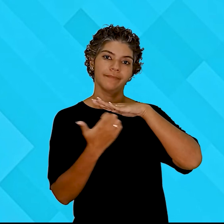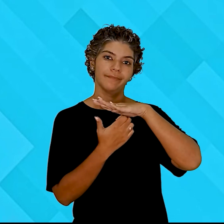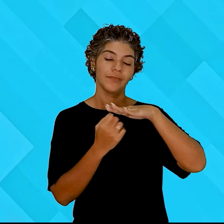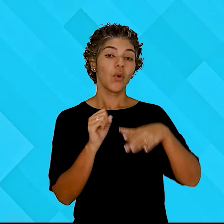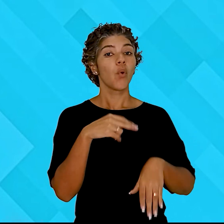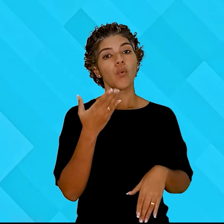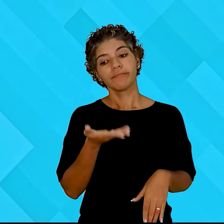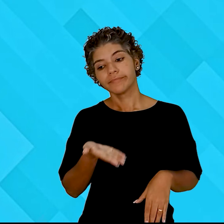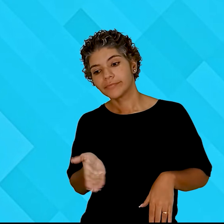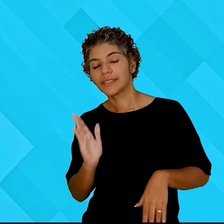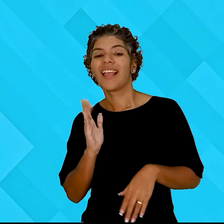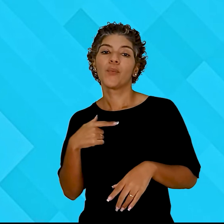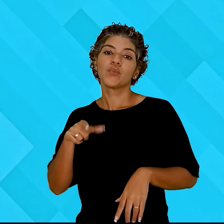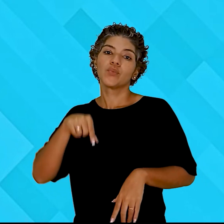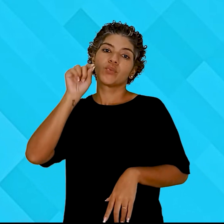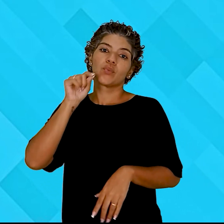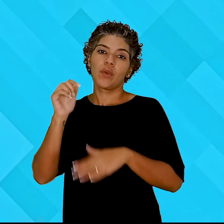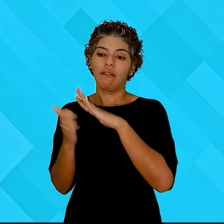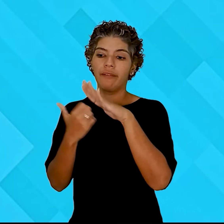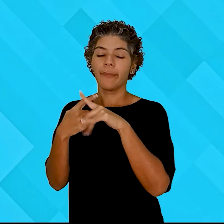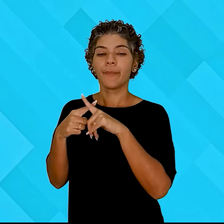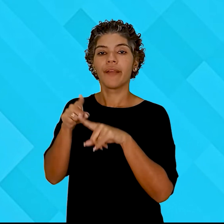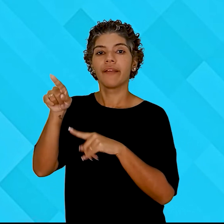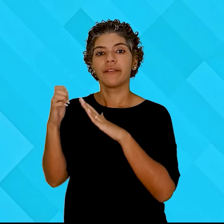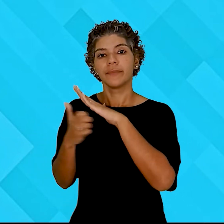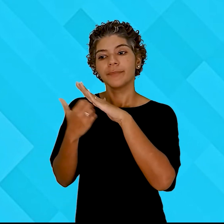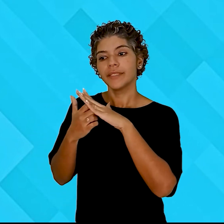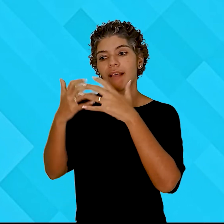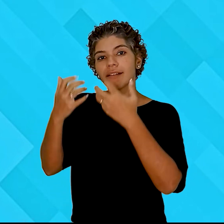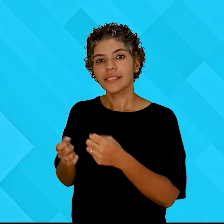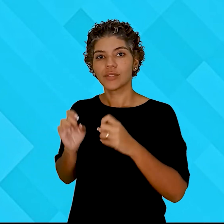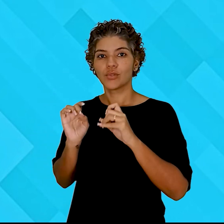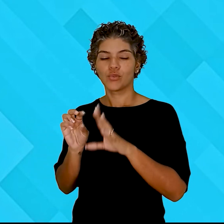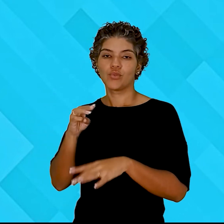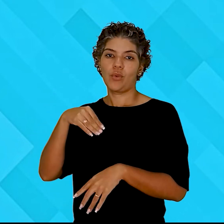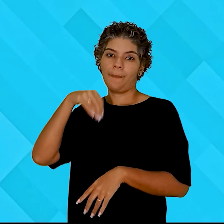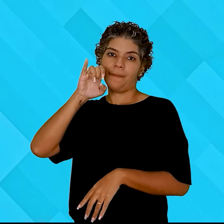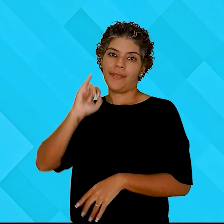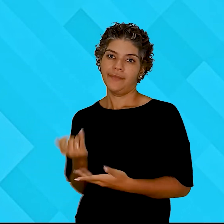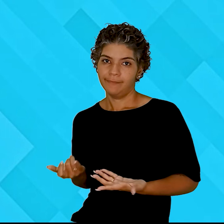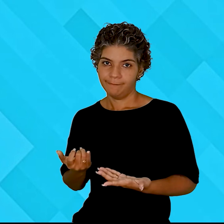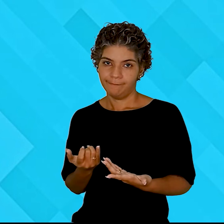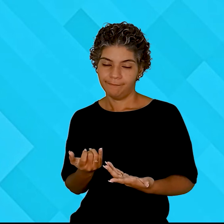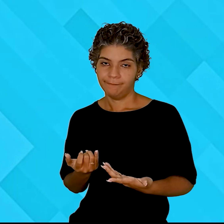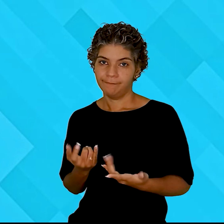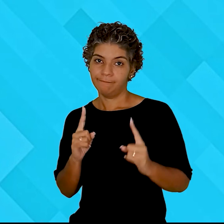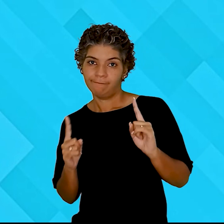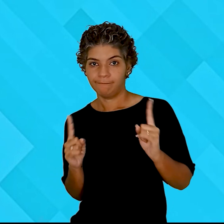empresa que ia me contratar assim me obrigou. Isso é um caso mais recorrente. Quando eu abri o meu microempreendedor, foi por esse motivo, a empresa disse